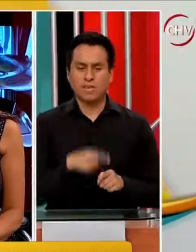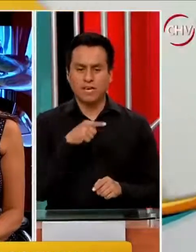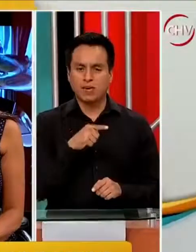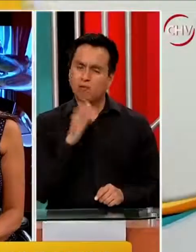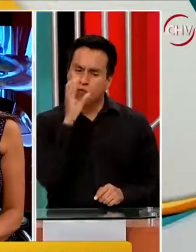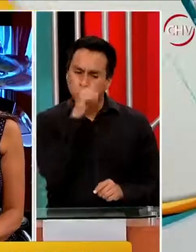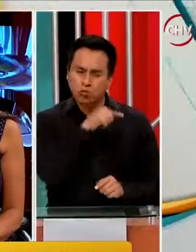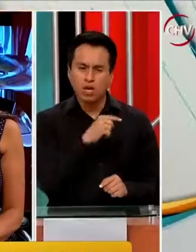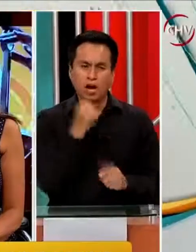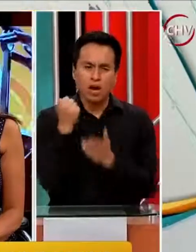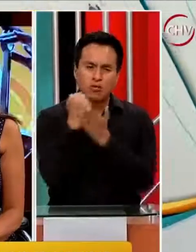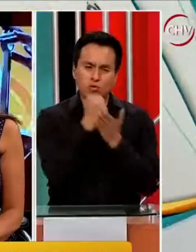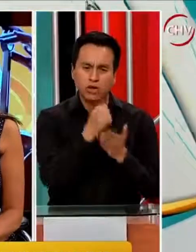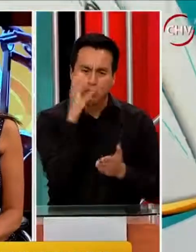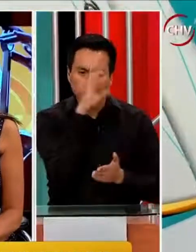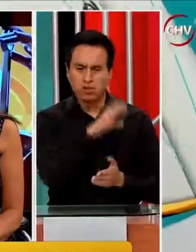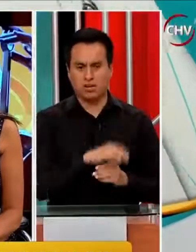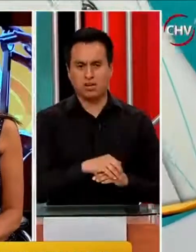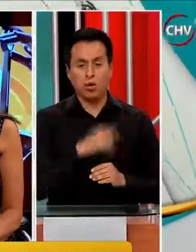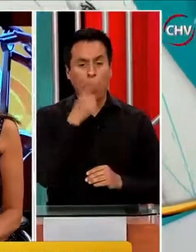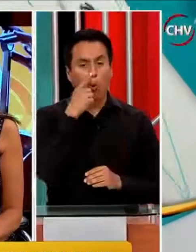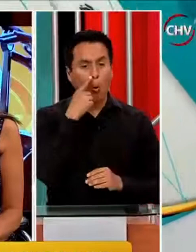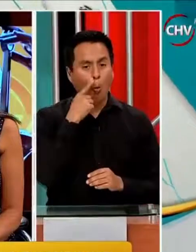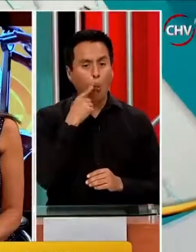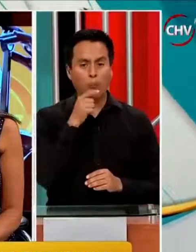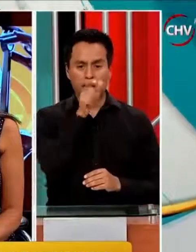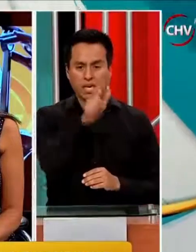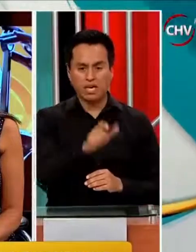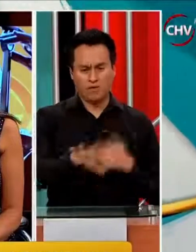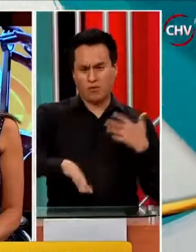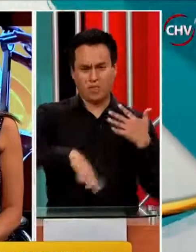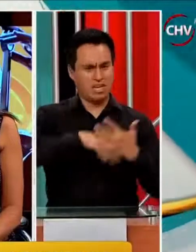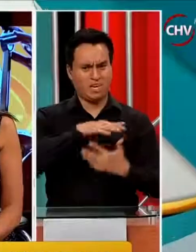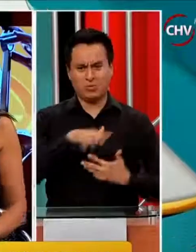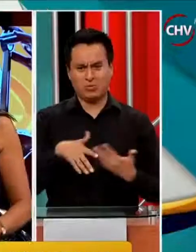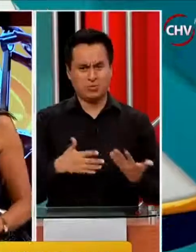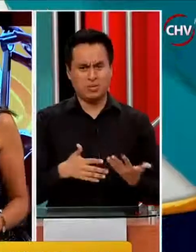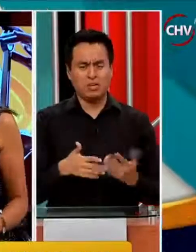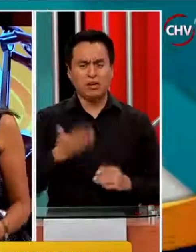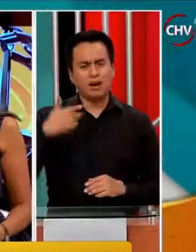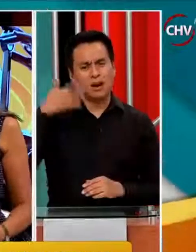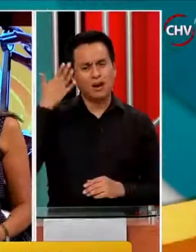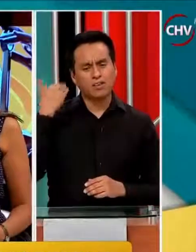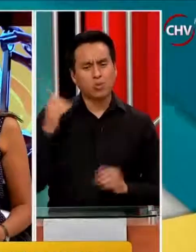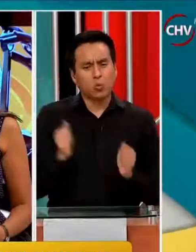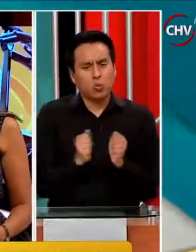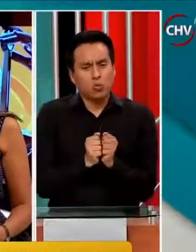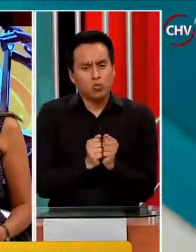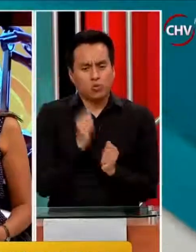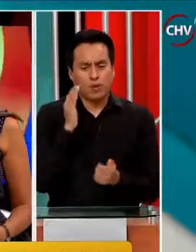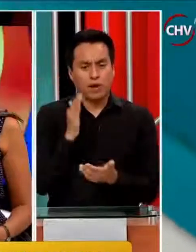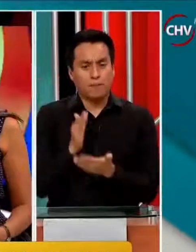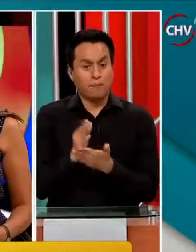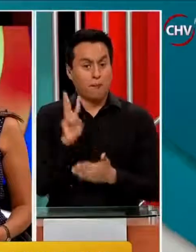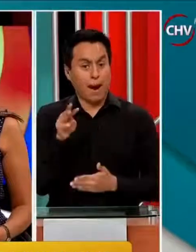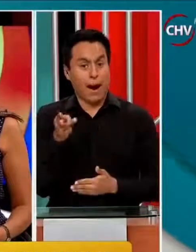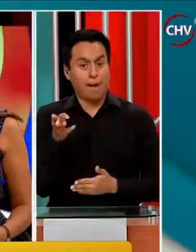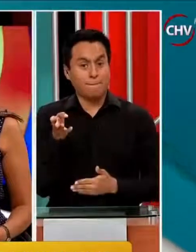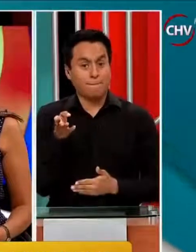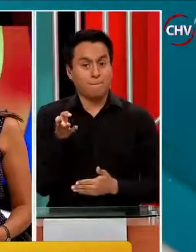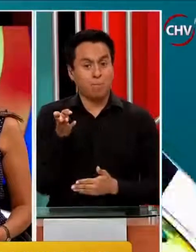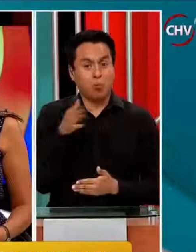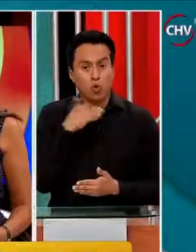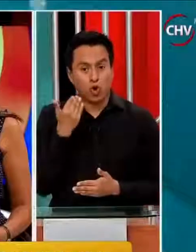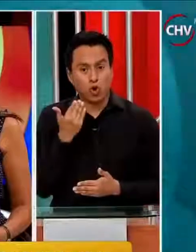busque ayuda porque él es un hombre demasiado violento. Ellos vivieron juntos hasta la muerte de la mamá de